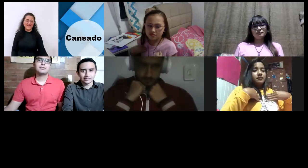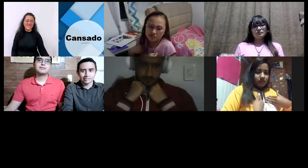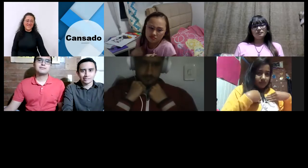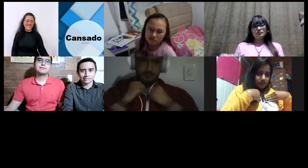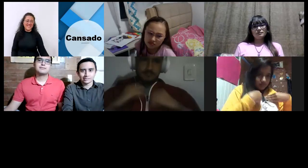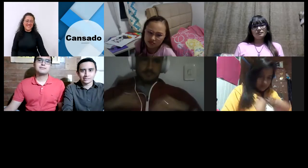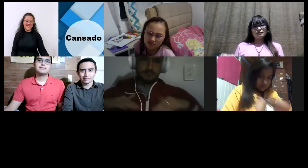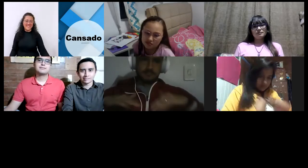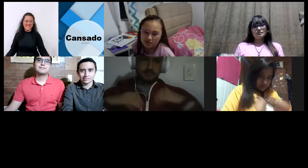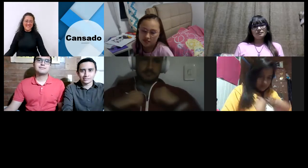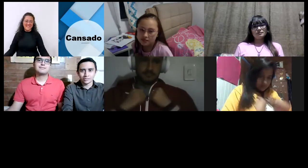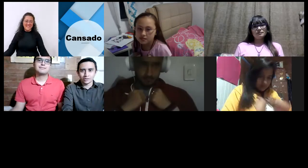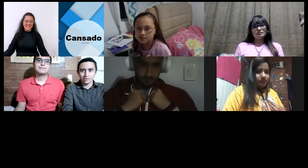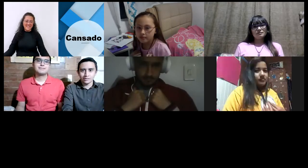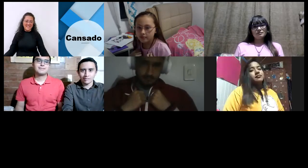Muy bien.